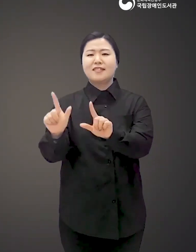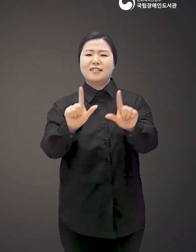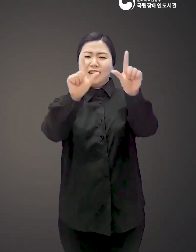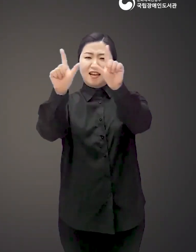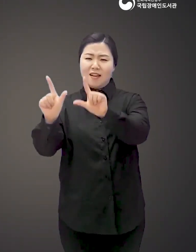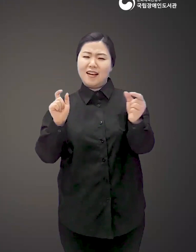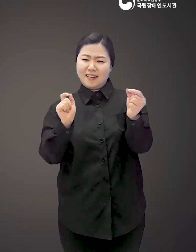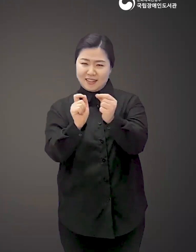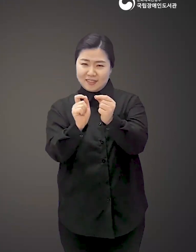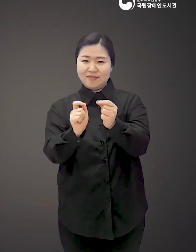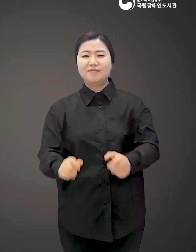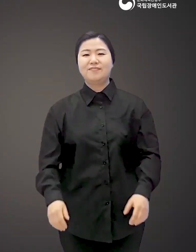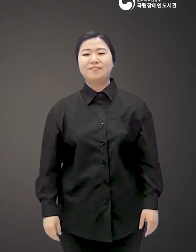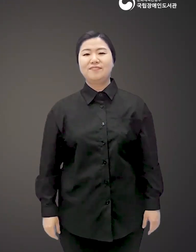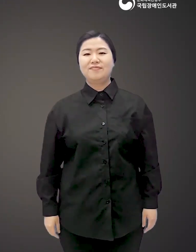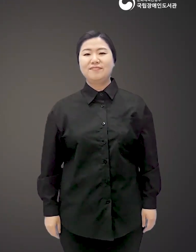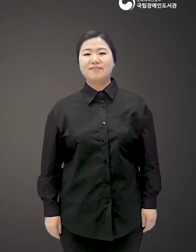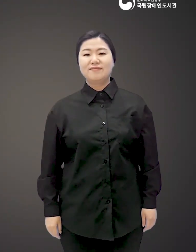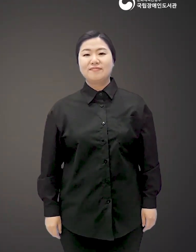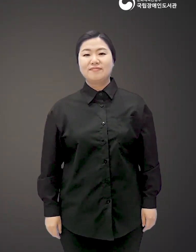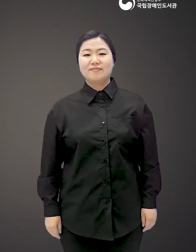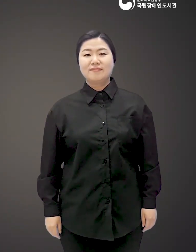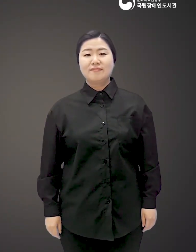심리학은 우리 삶 가까이에 있다.